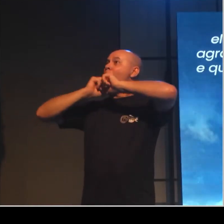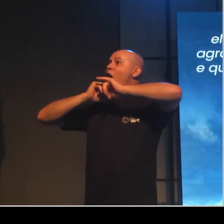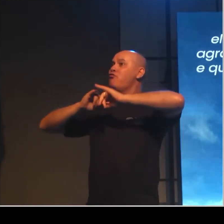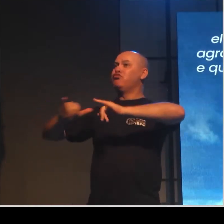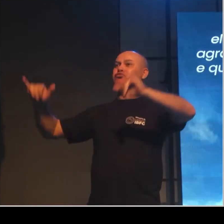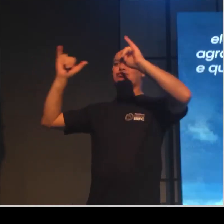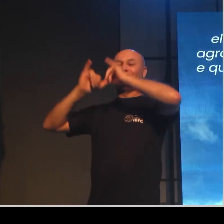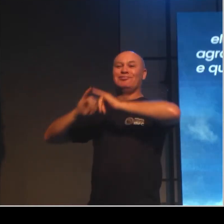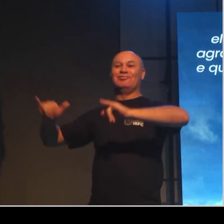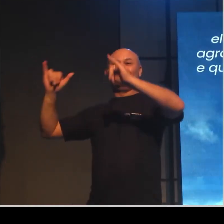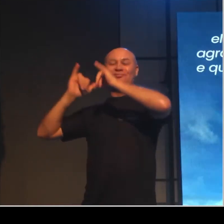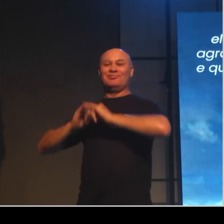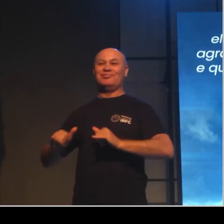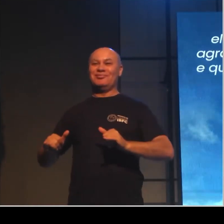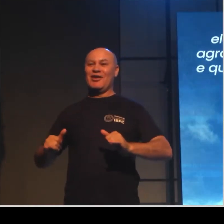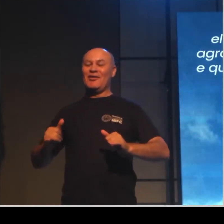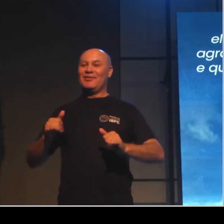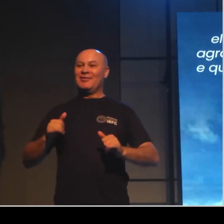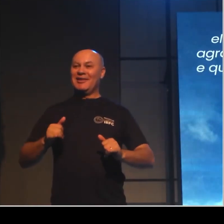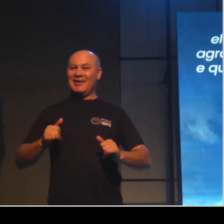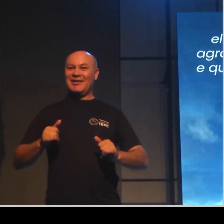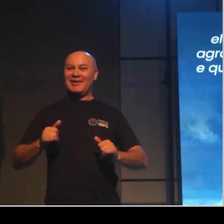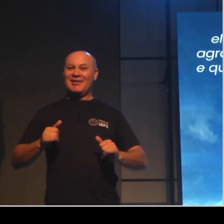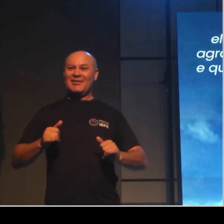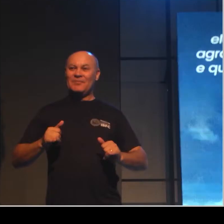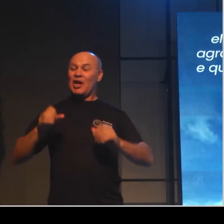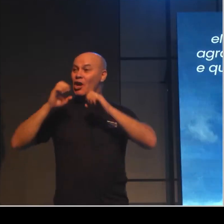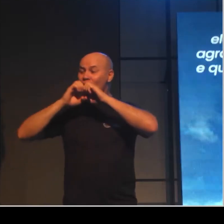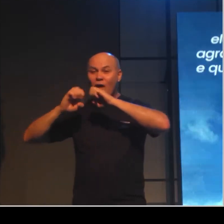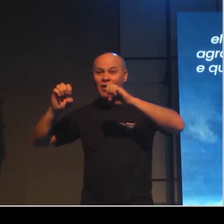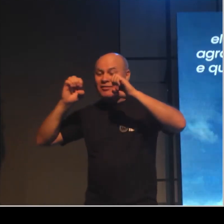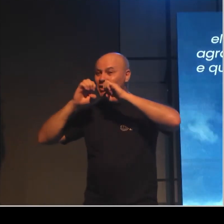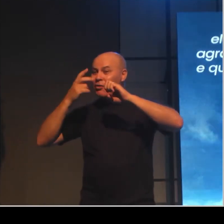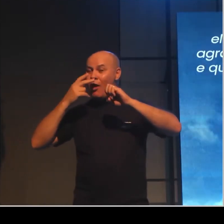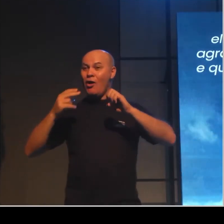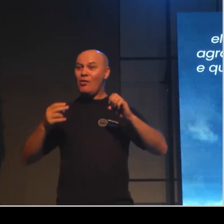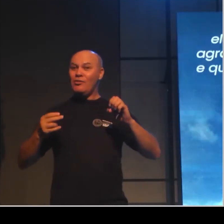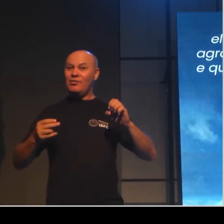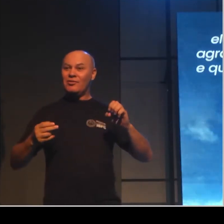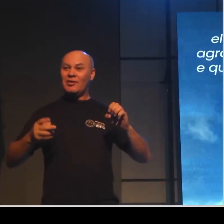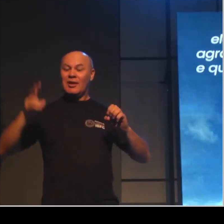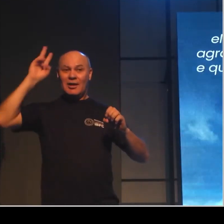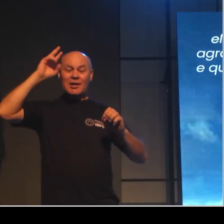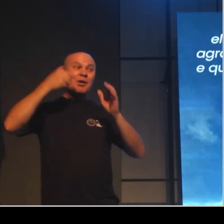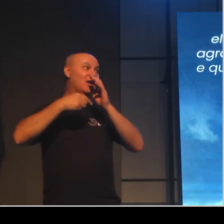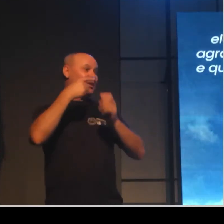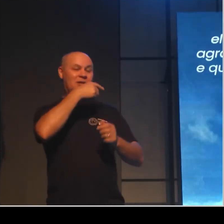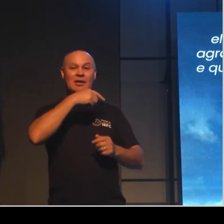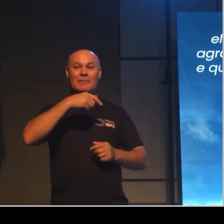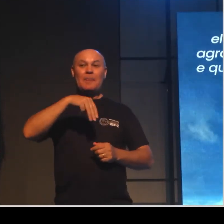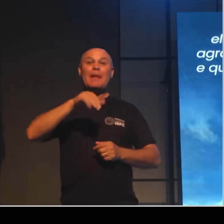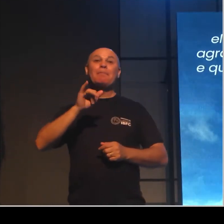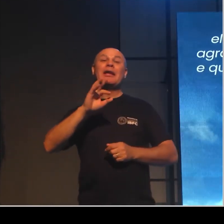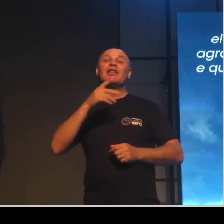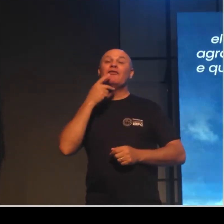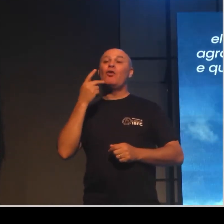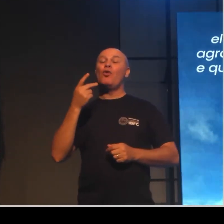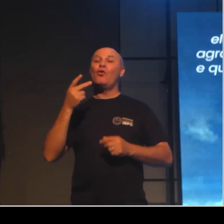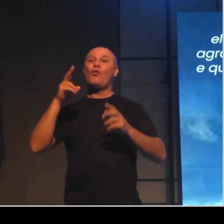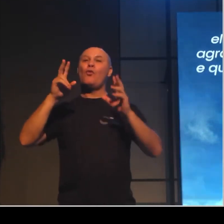Infelizmente, o Miranda falou a respeito do movimento do Natal. O Natal, para a grande maioria das